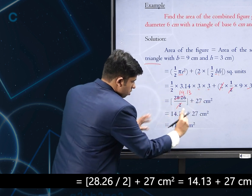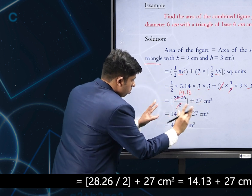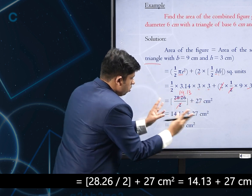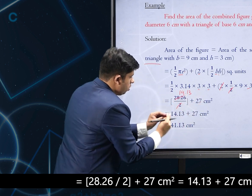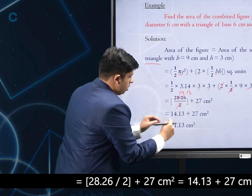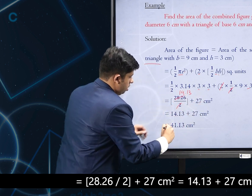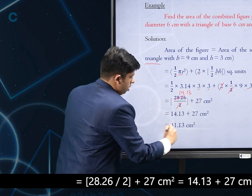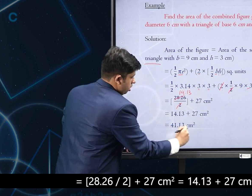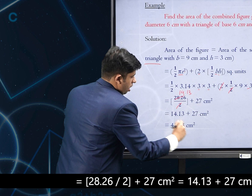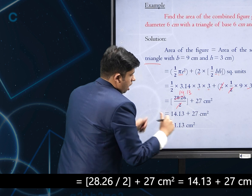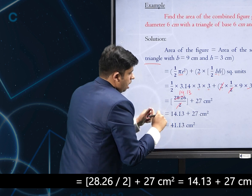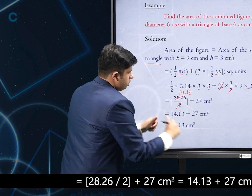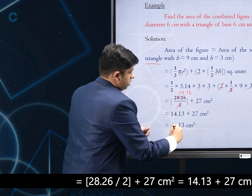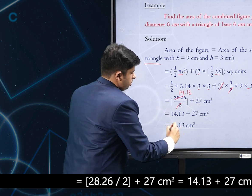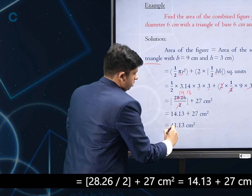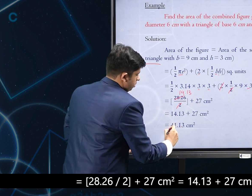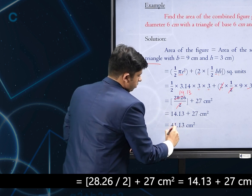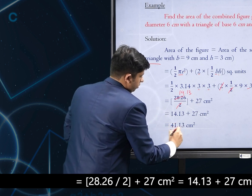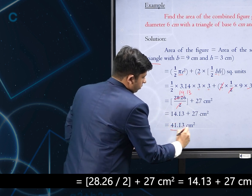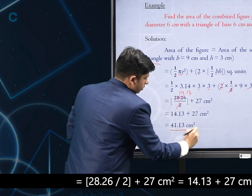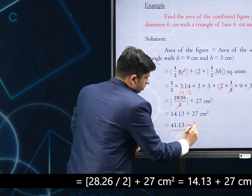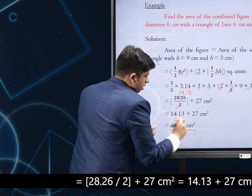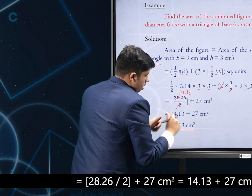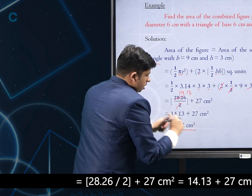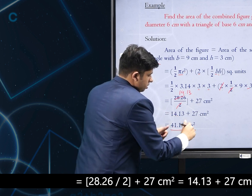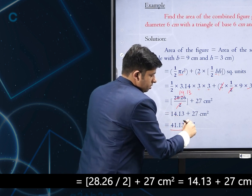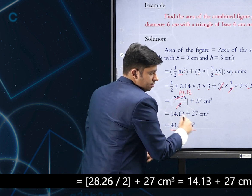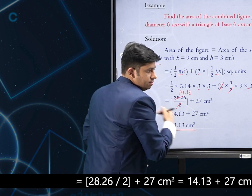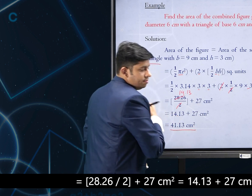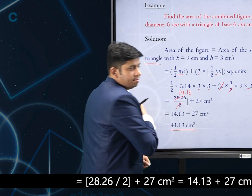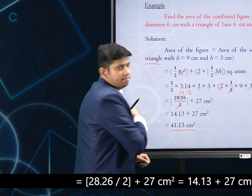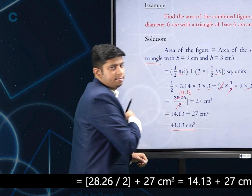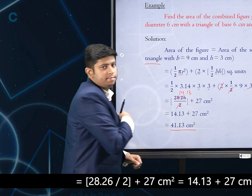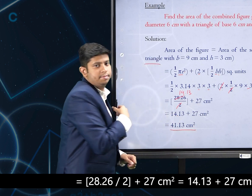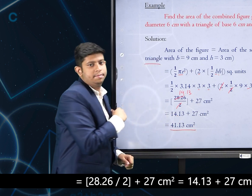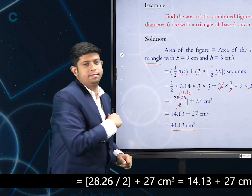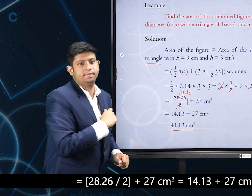= 14.13 ప్లస్ 27 సెంటీమీటర్ స్క్వేర్. =